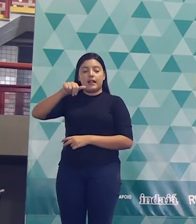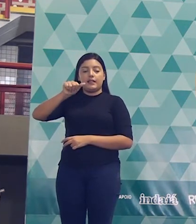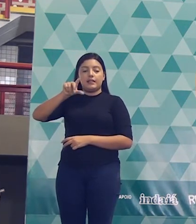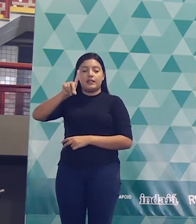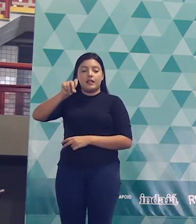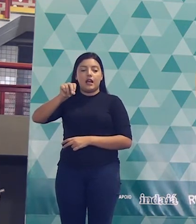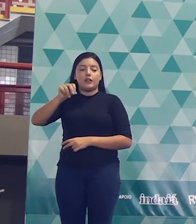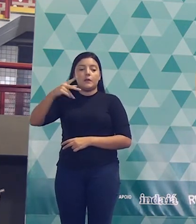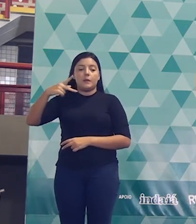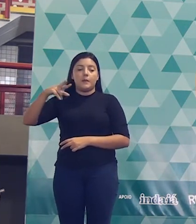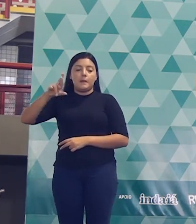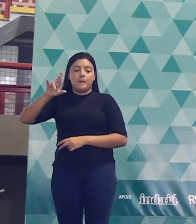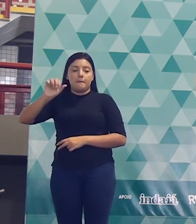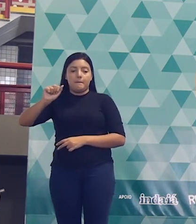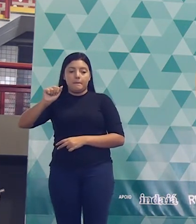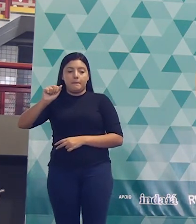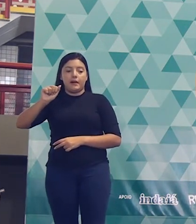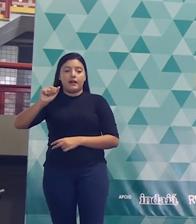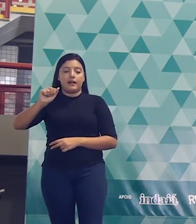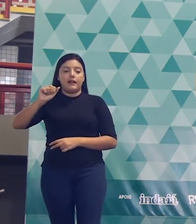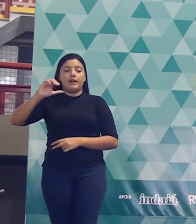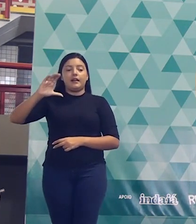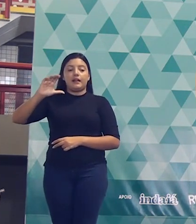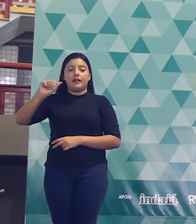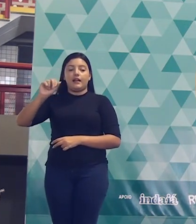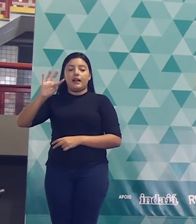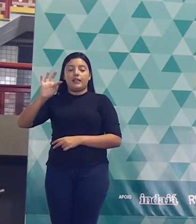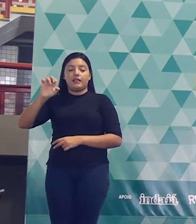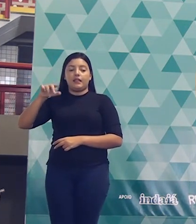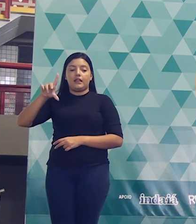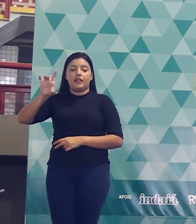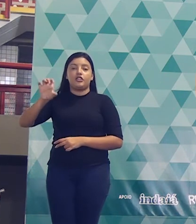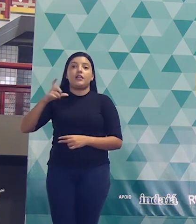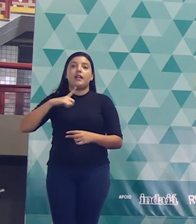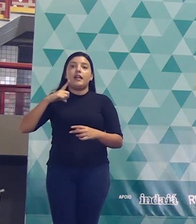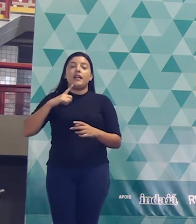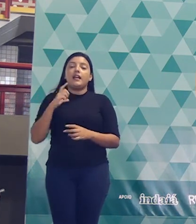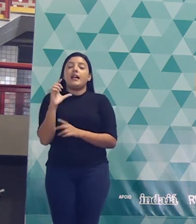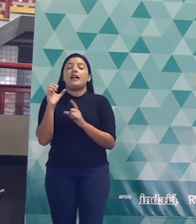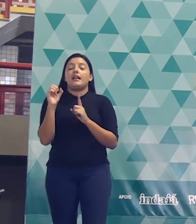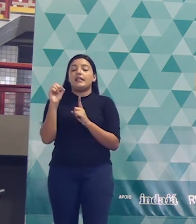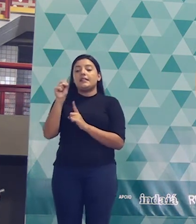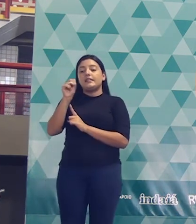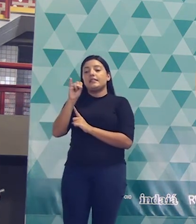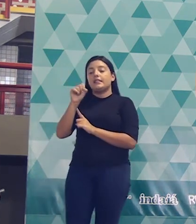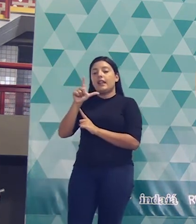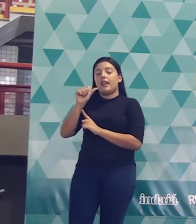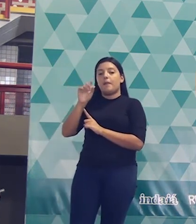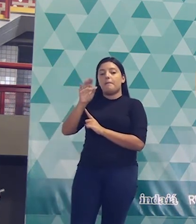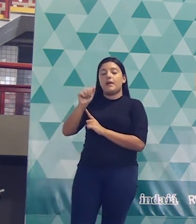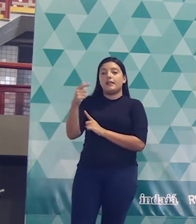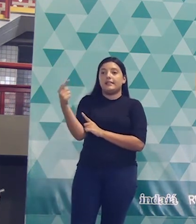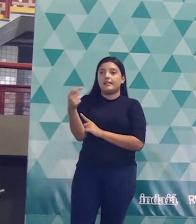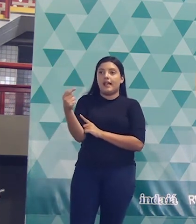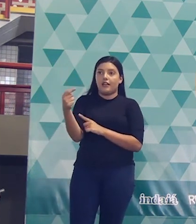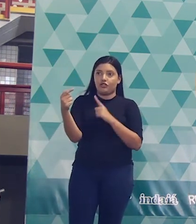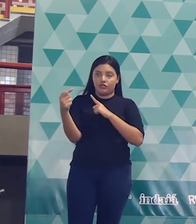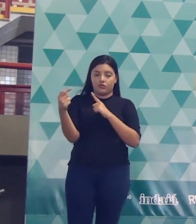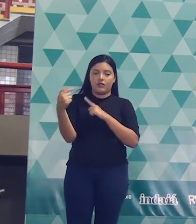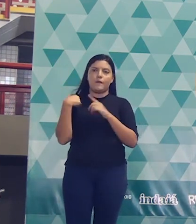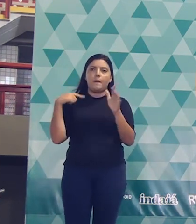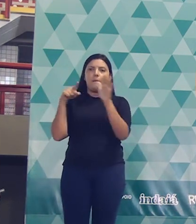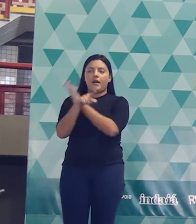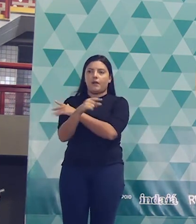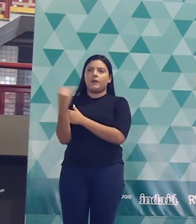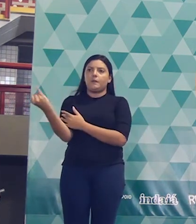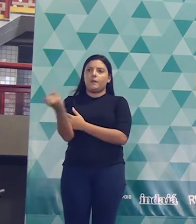em cada verso? Vou danado pra cá tende. Nós temos 7 sílabas métricas. Deixa eu fazer uma pergunta a vocês muito